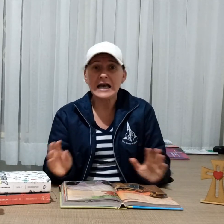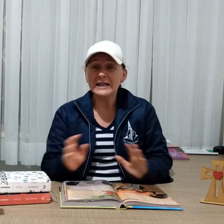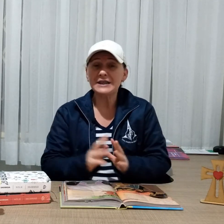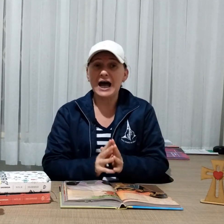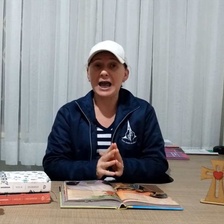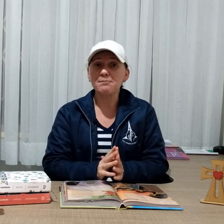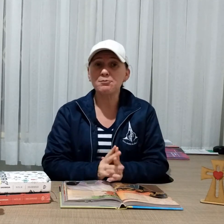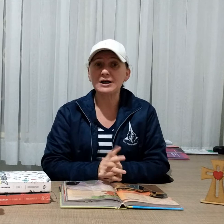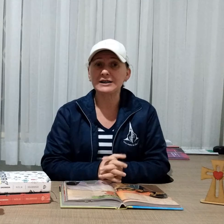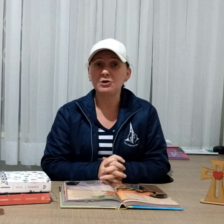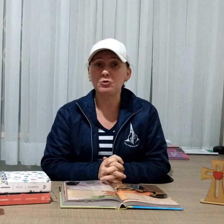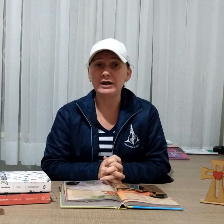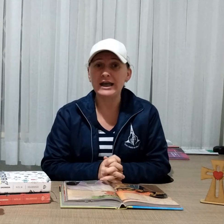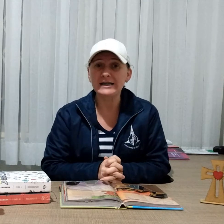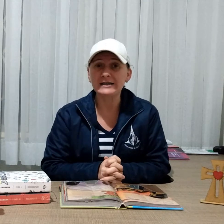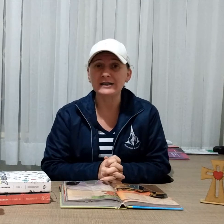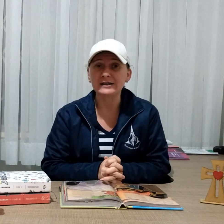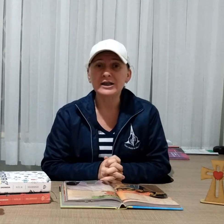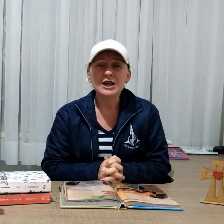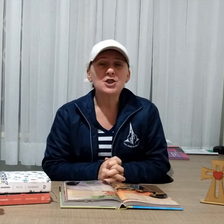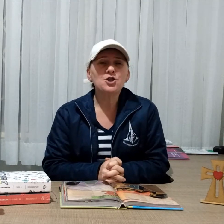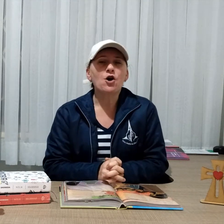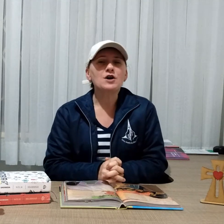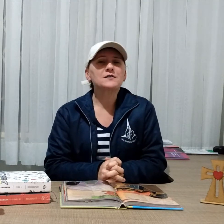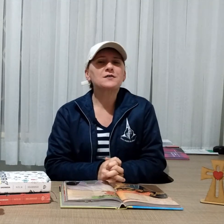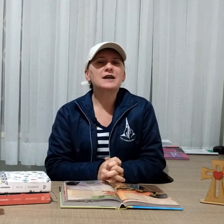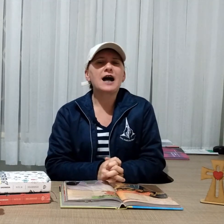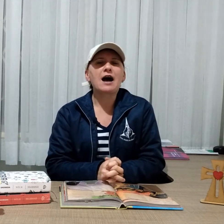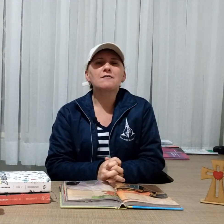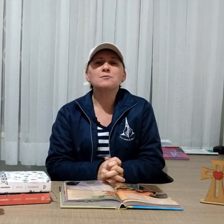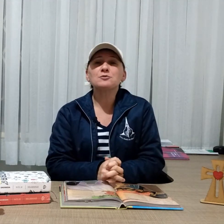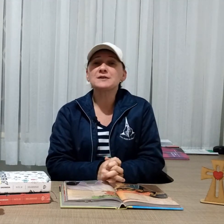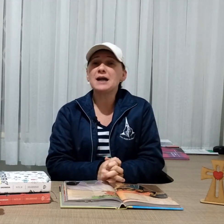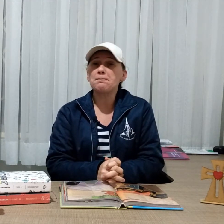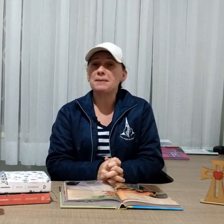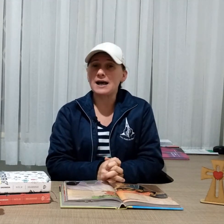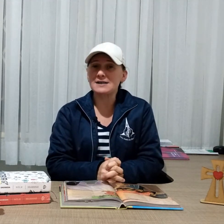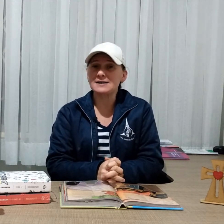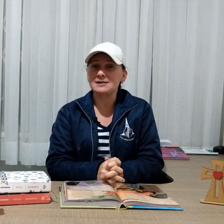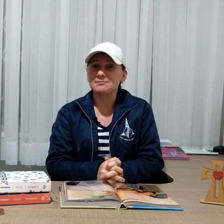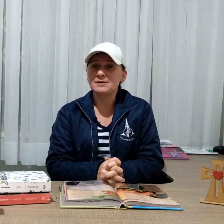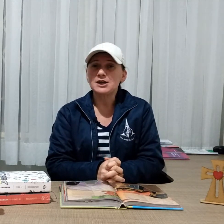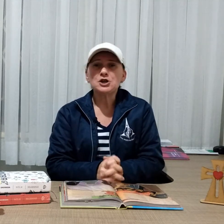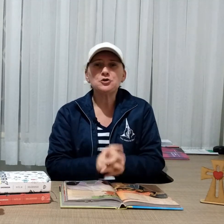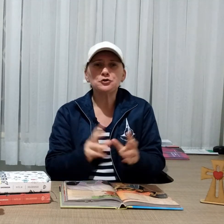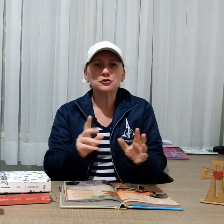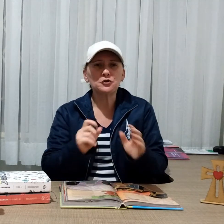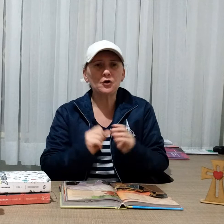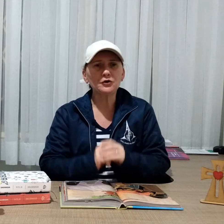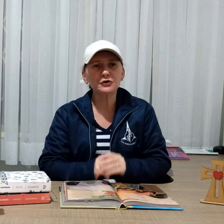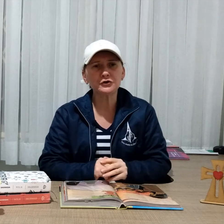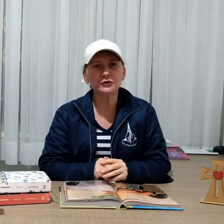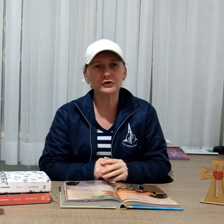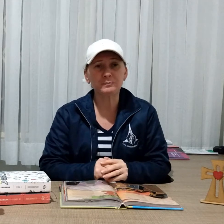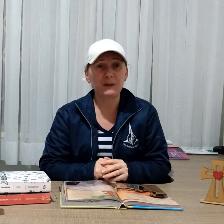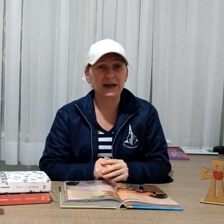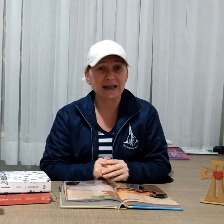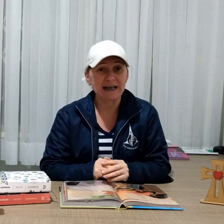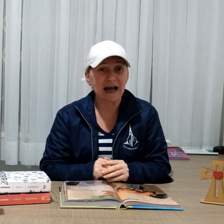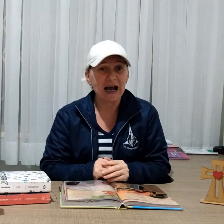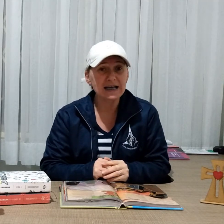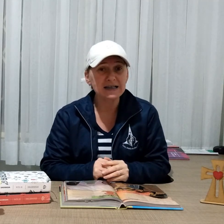uvas. Na época da colheita, nós ficávamos na praça e os donos